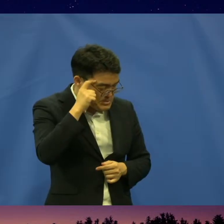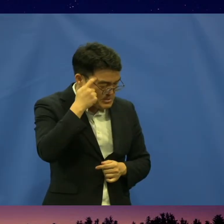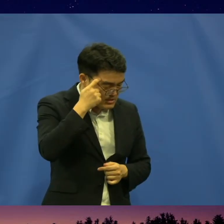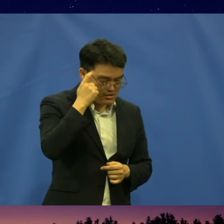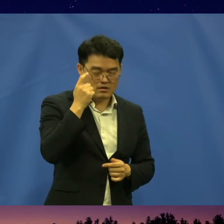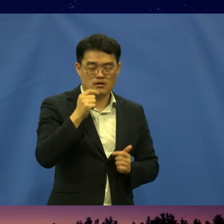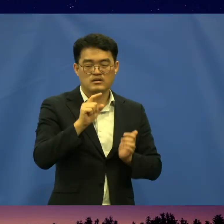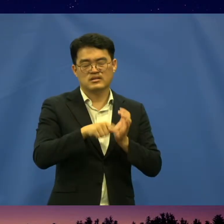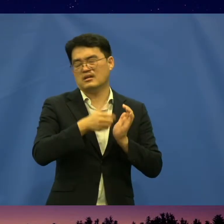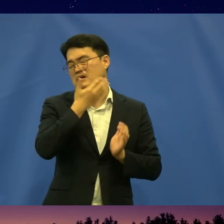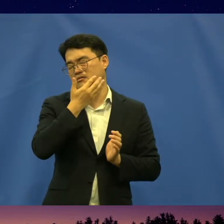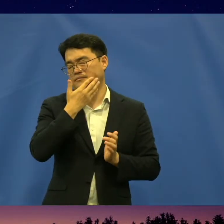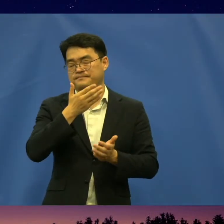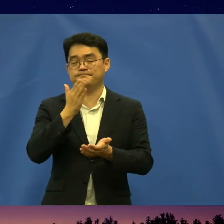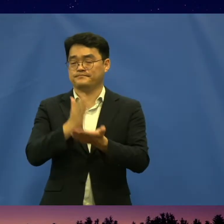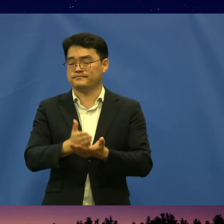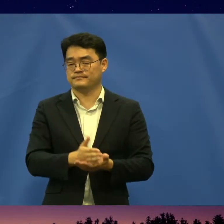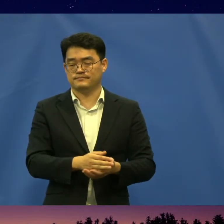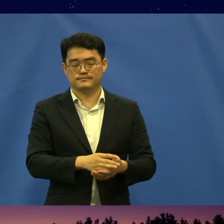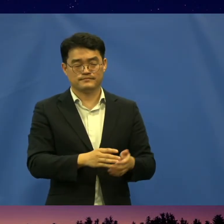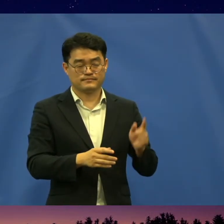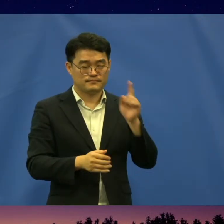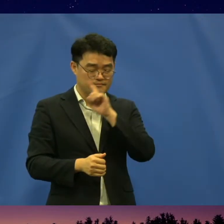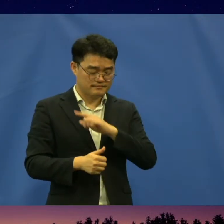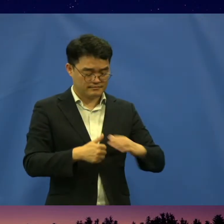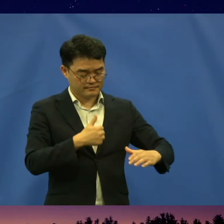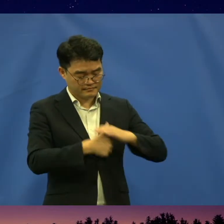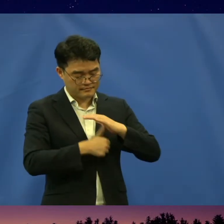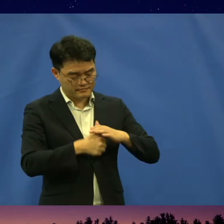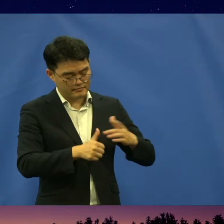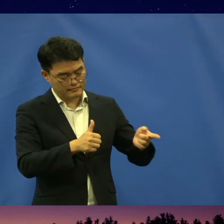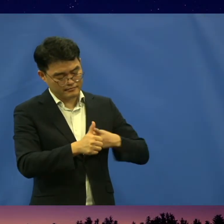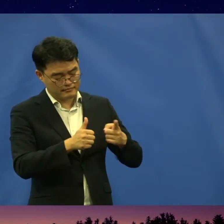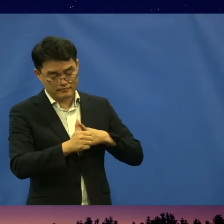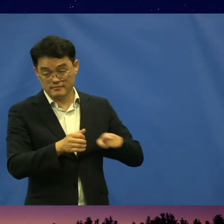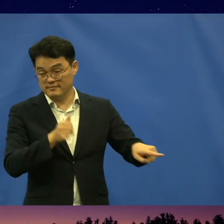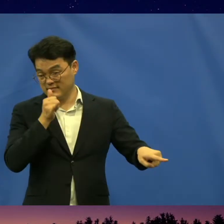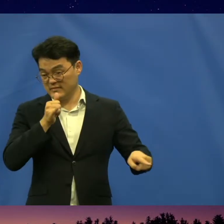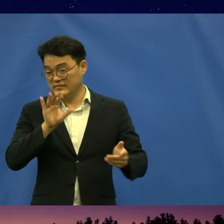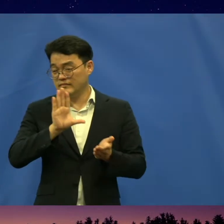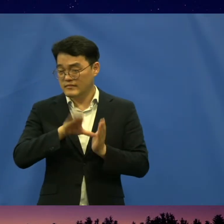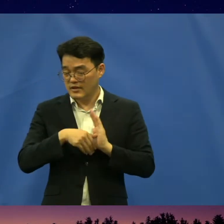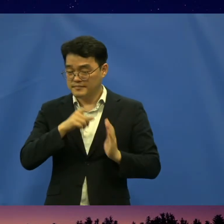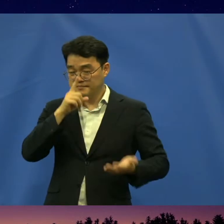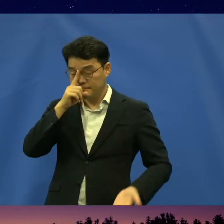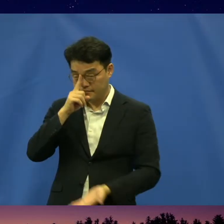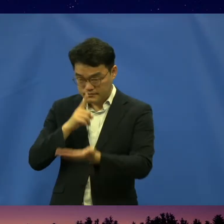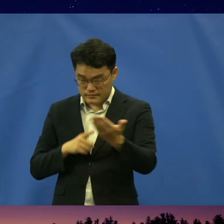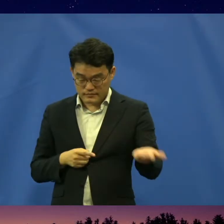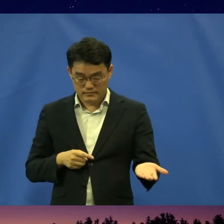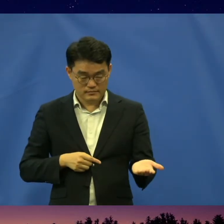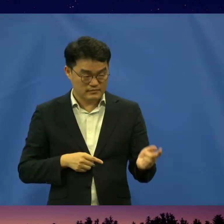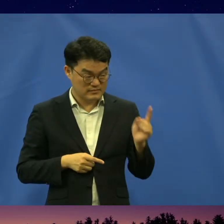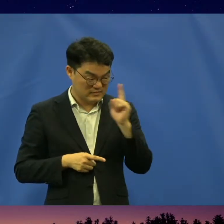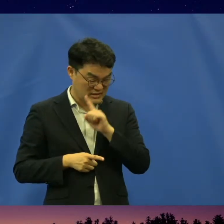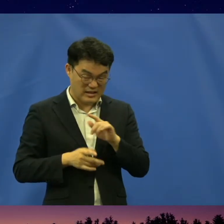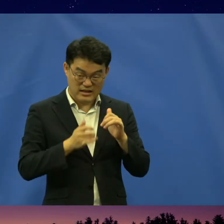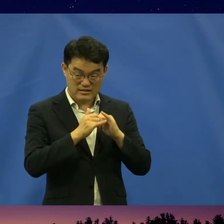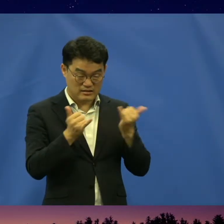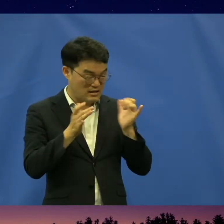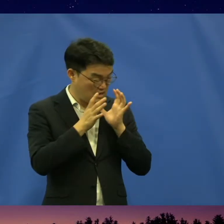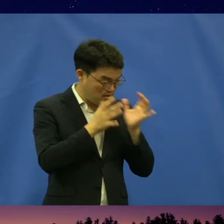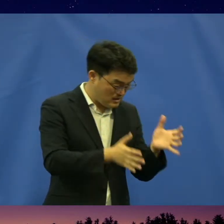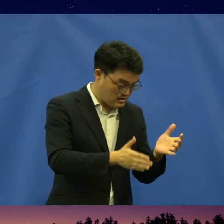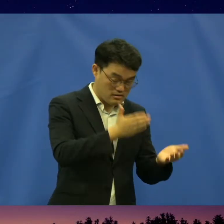돼요. 불필요한 일에 시간 낭비를 하지 말라. 악인들의 말에 전쟁에 휘둘리지 말라. 가장 비생산적인 삶을 살아가는